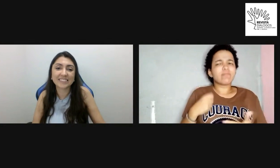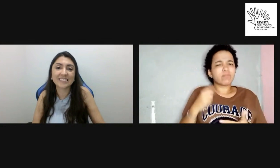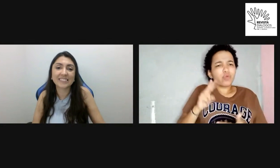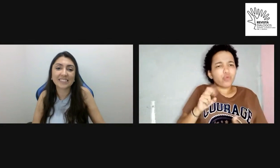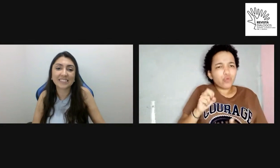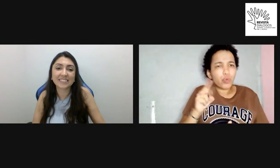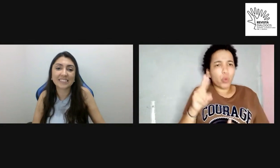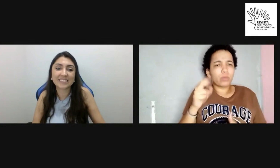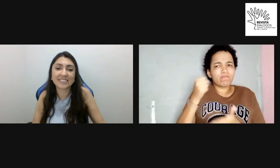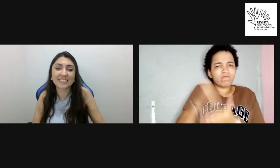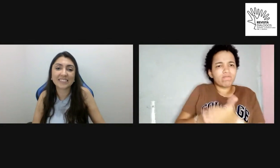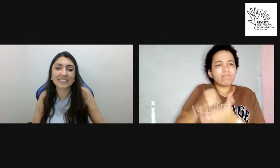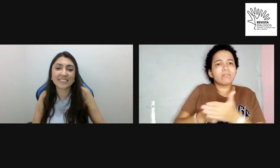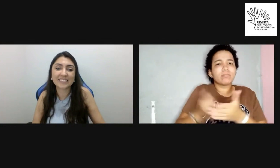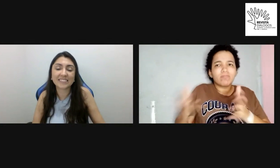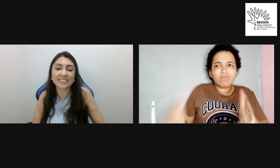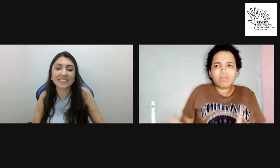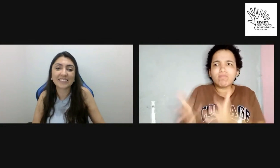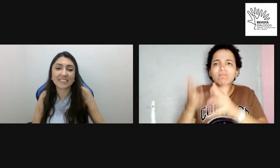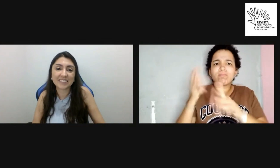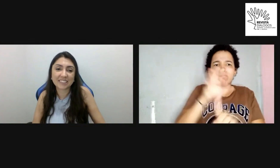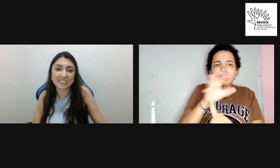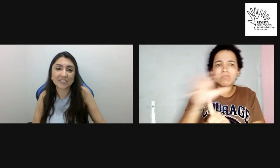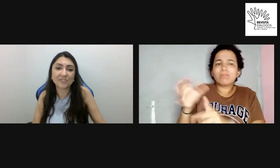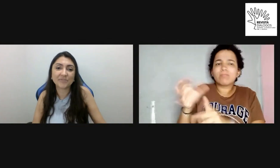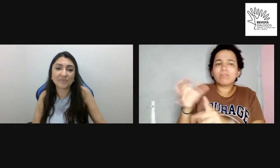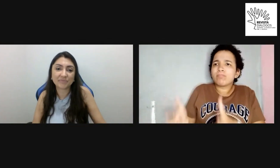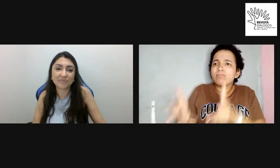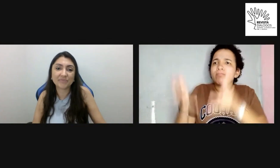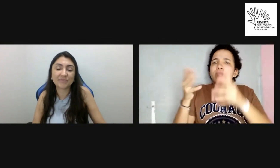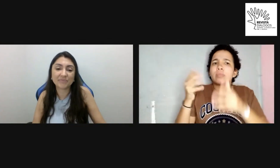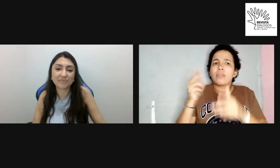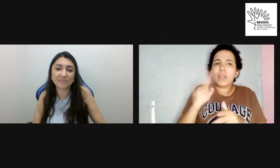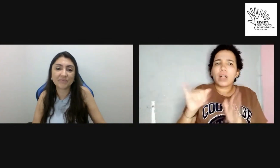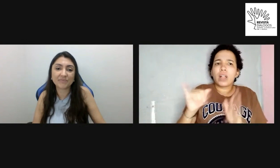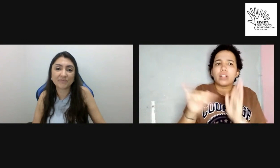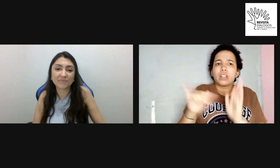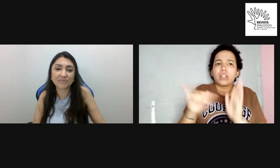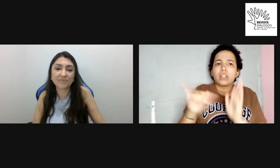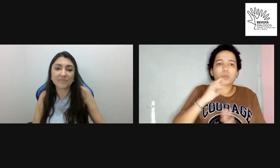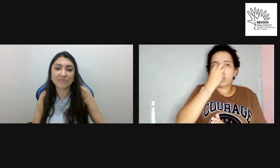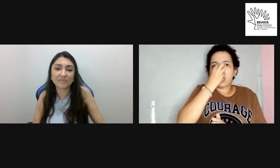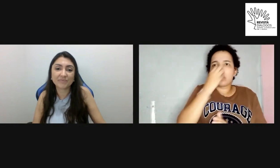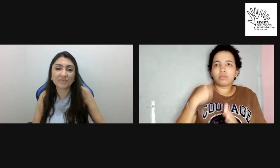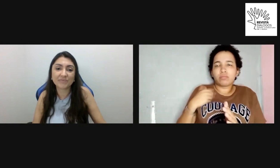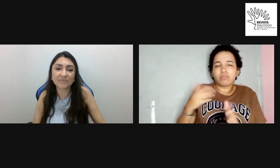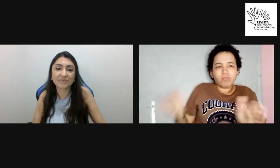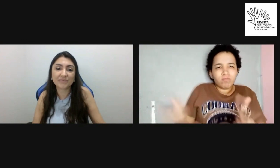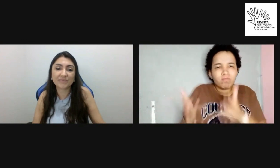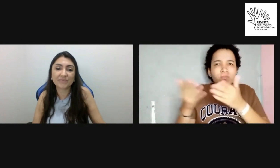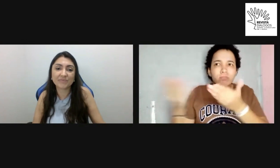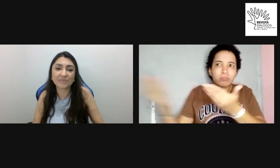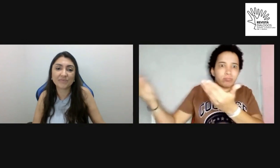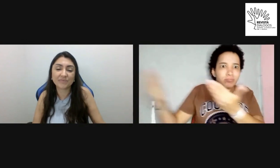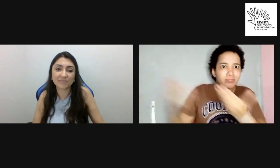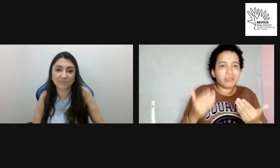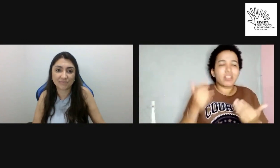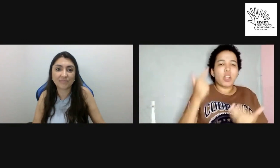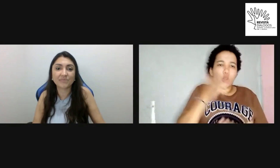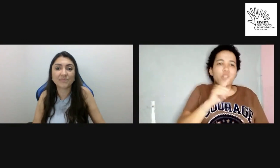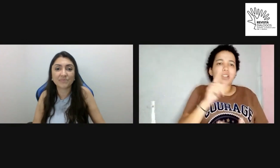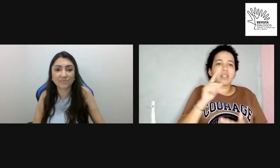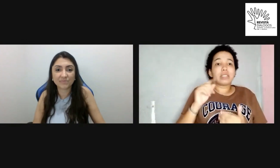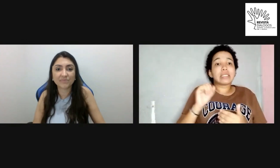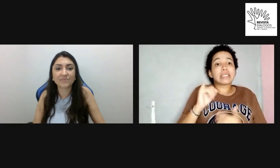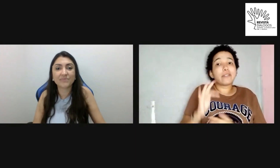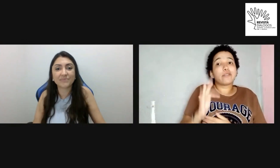estou lutando para incentivá-los, influenciar mais pessoas com minha identidade de palhaço. Eu